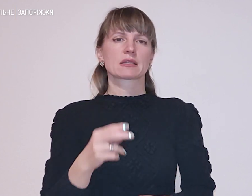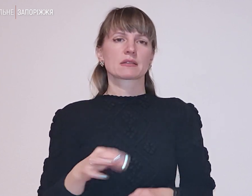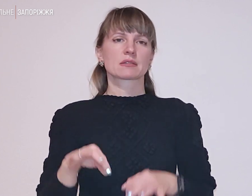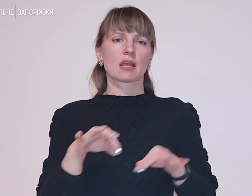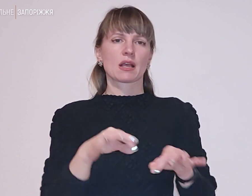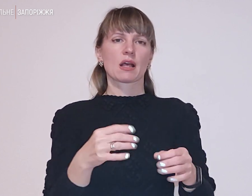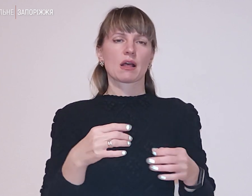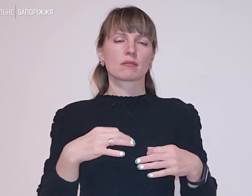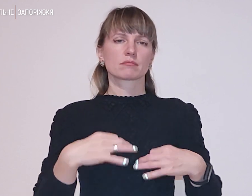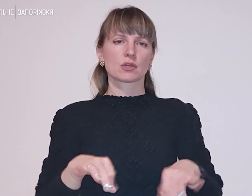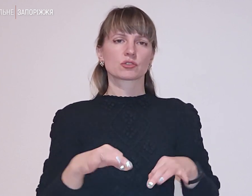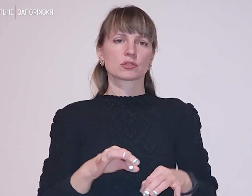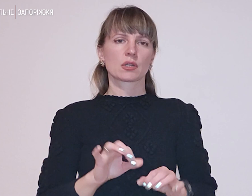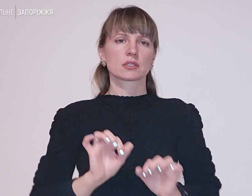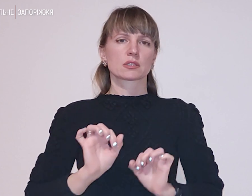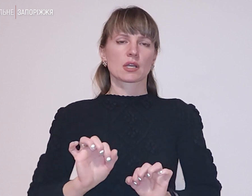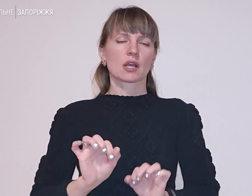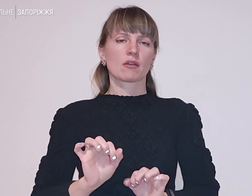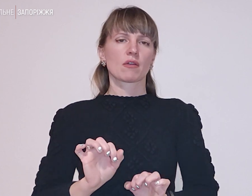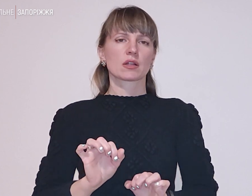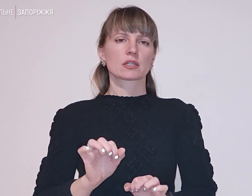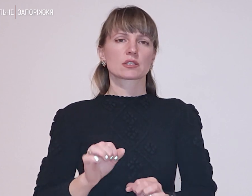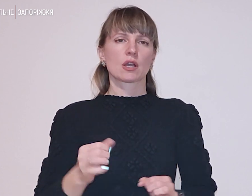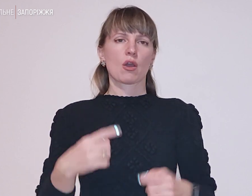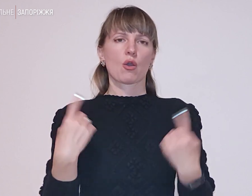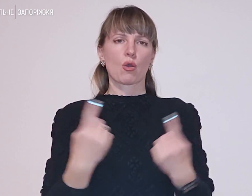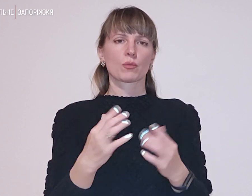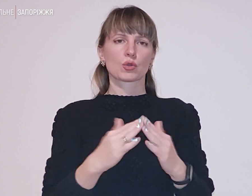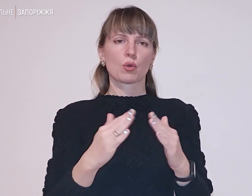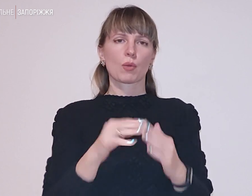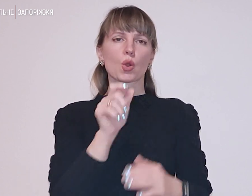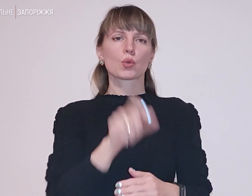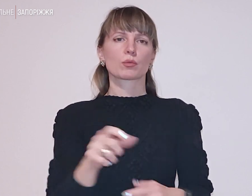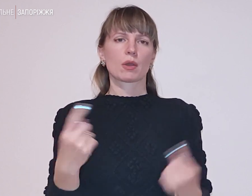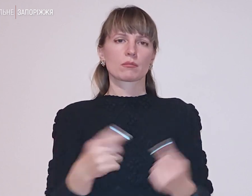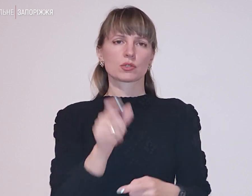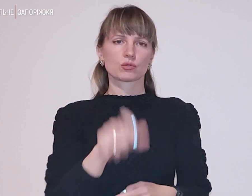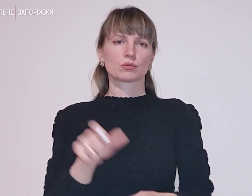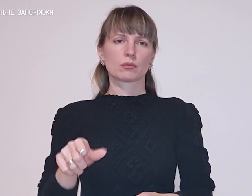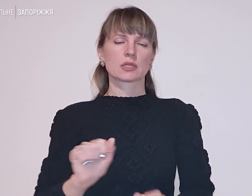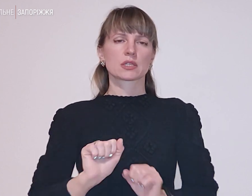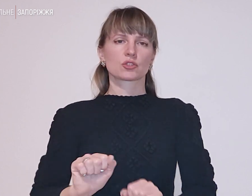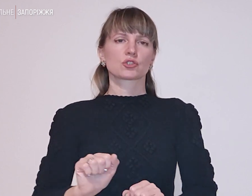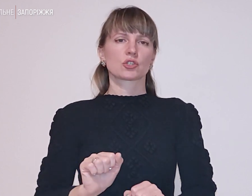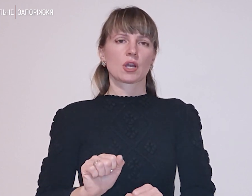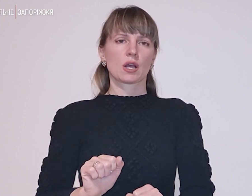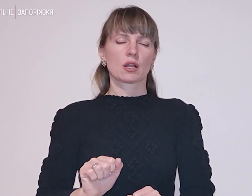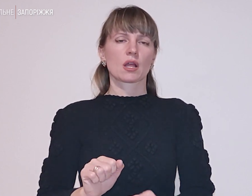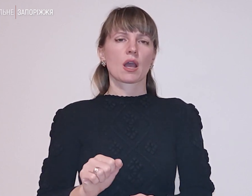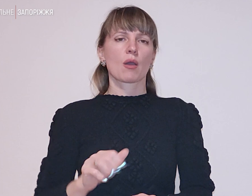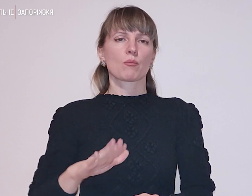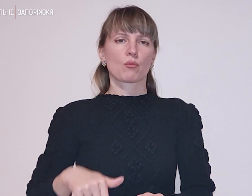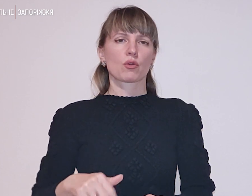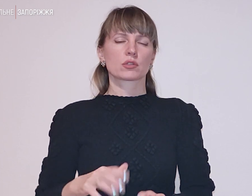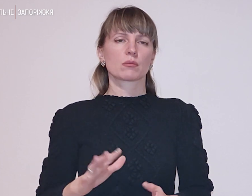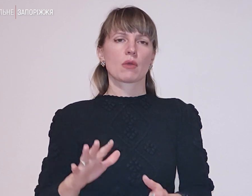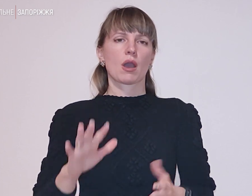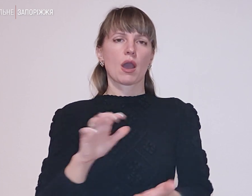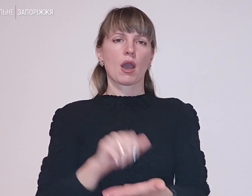техніка, прикривалися житловими будинками, тобто просто людьми цивільними прикривались. Потім так само окупували Бердянськ і стало